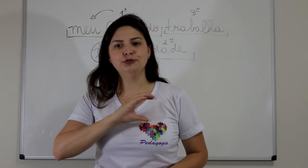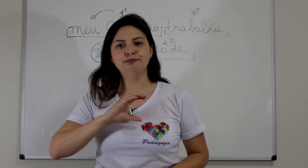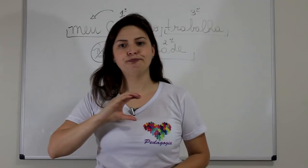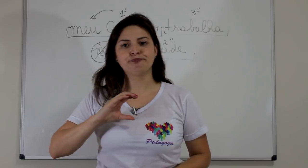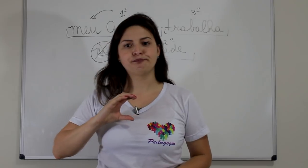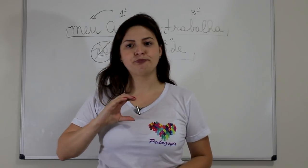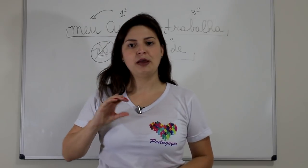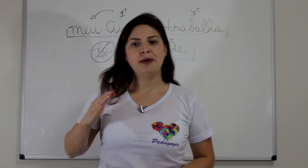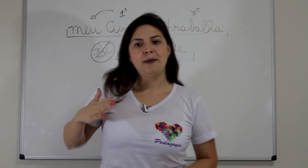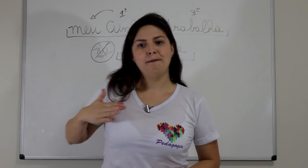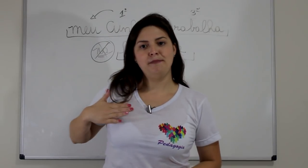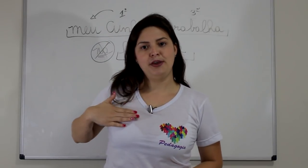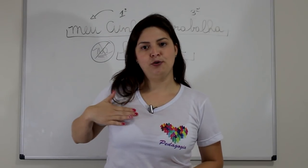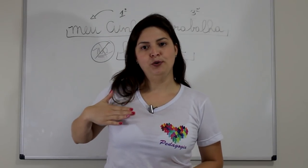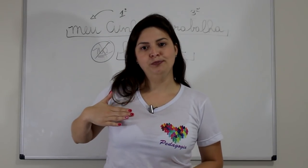Cunhado, meu,